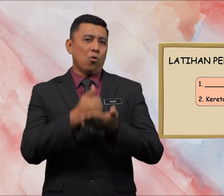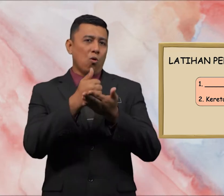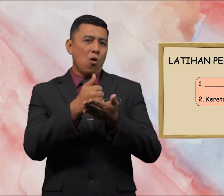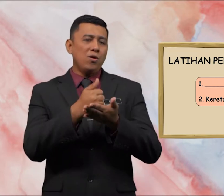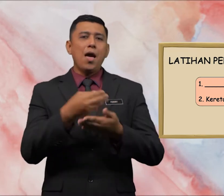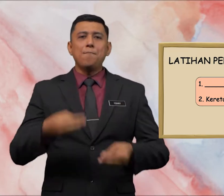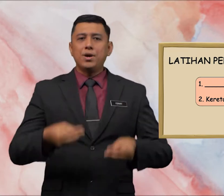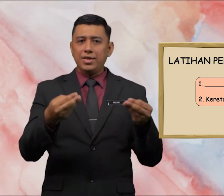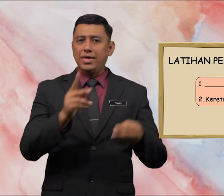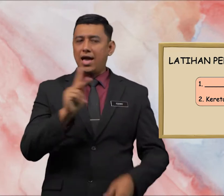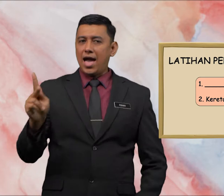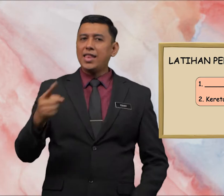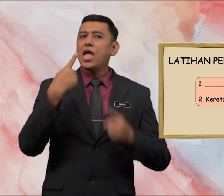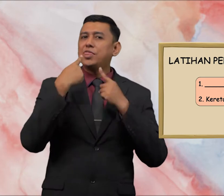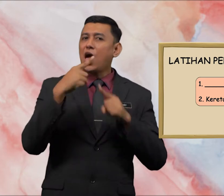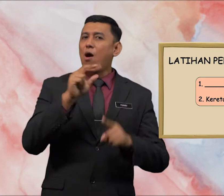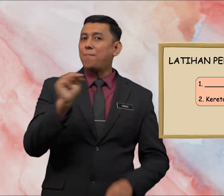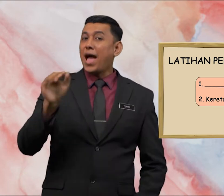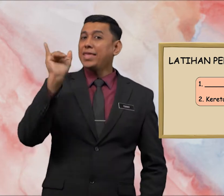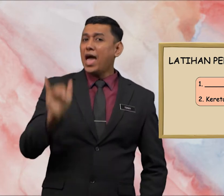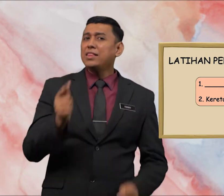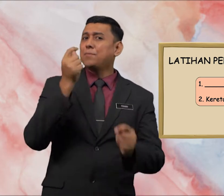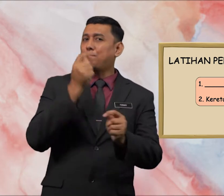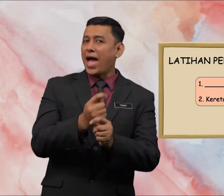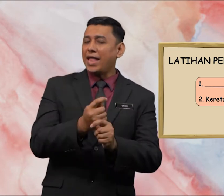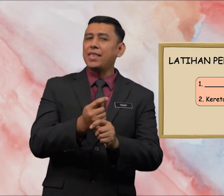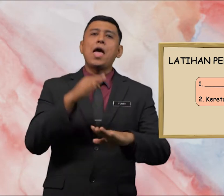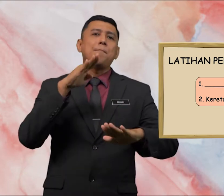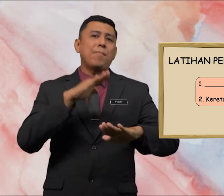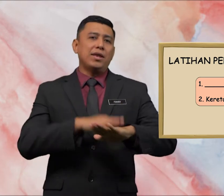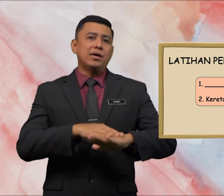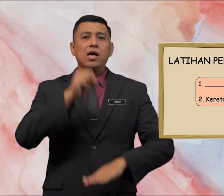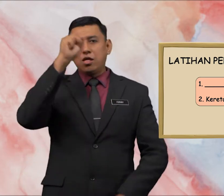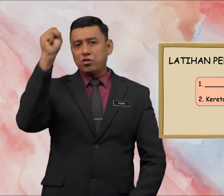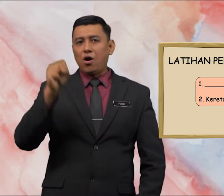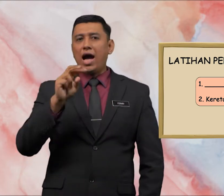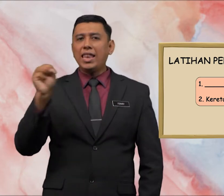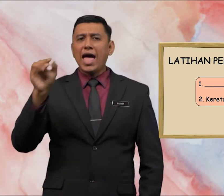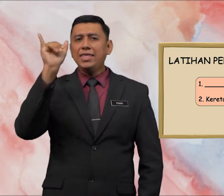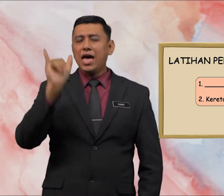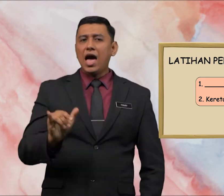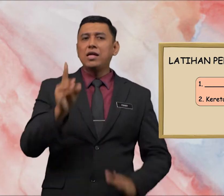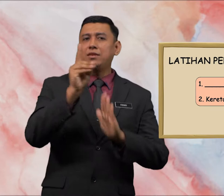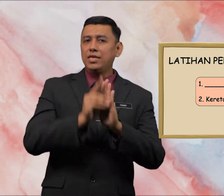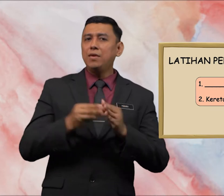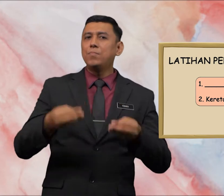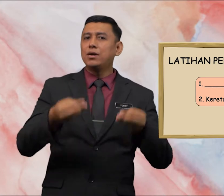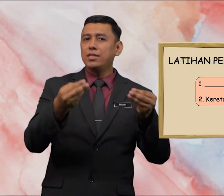Tolong berikan jawapan yang tepat pada soalan yang